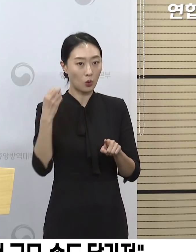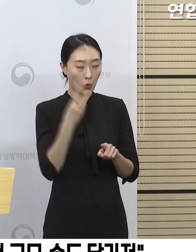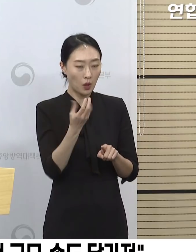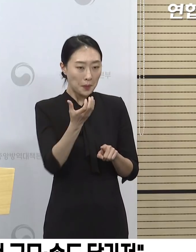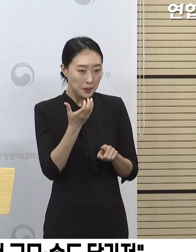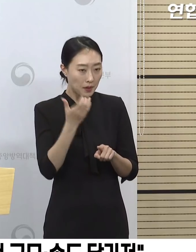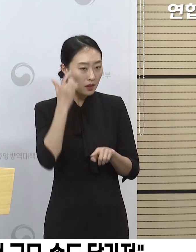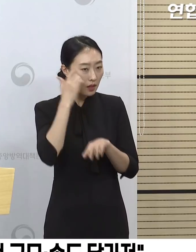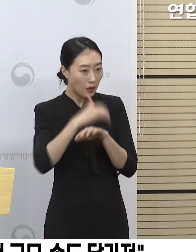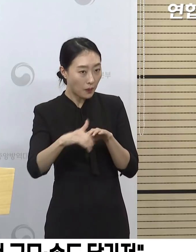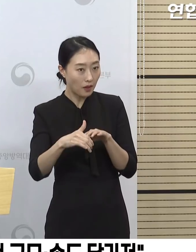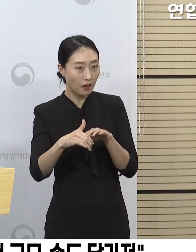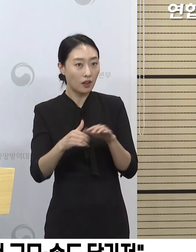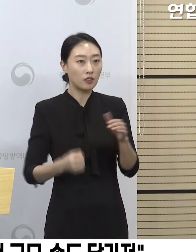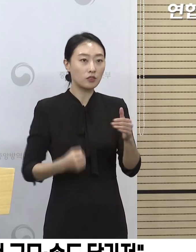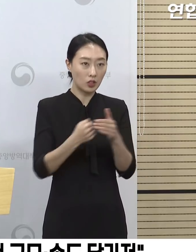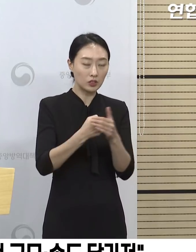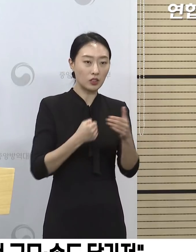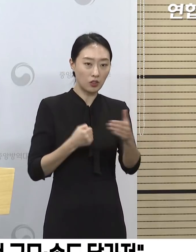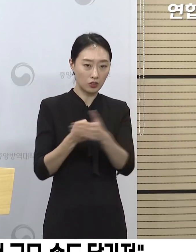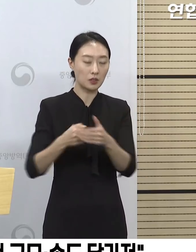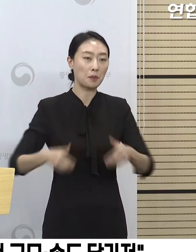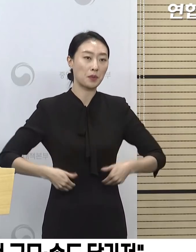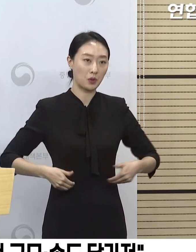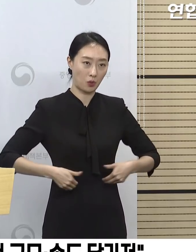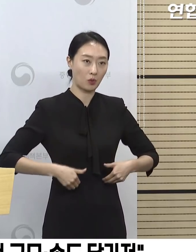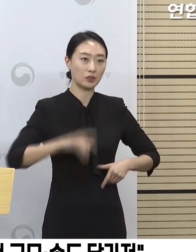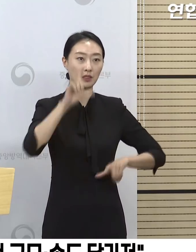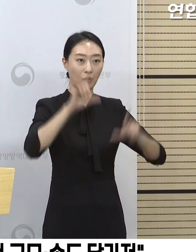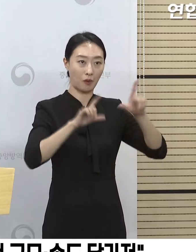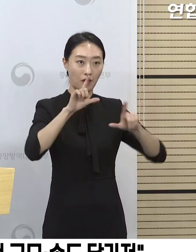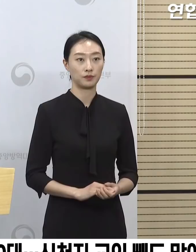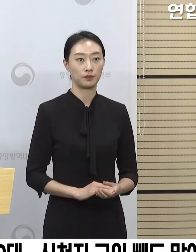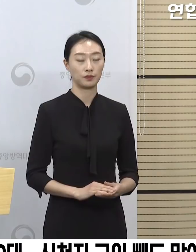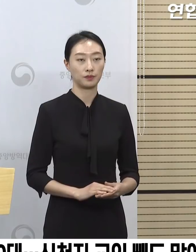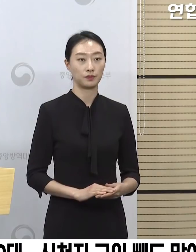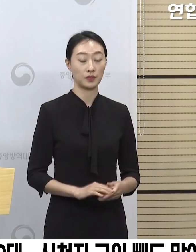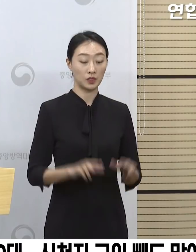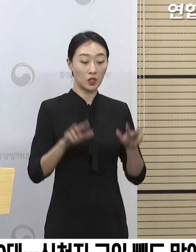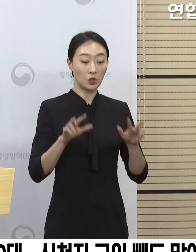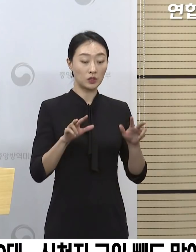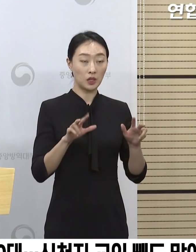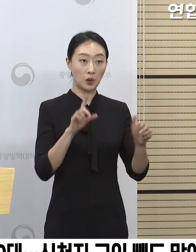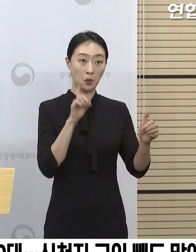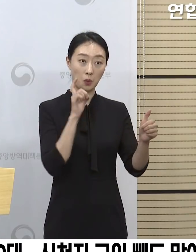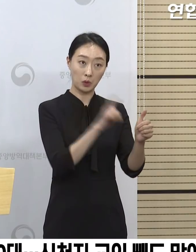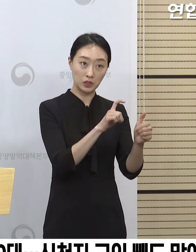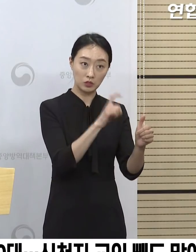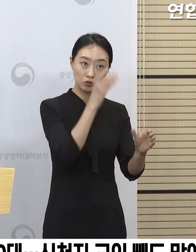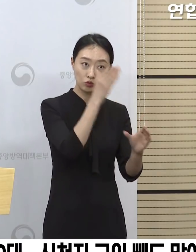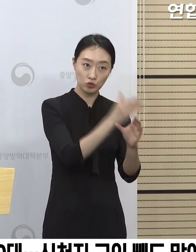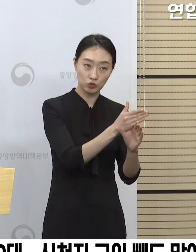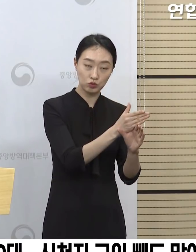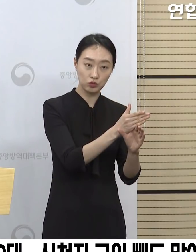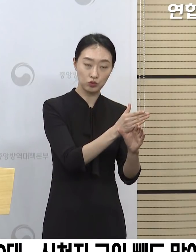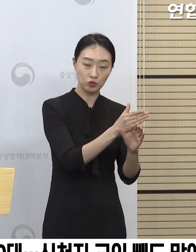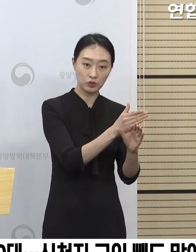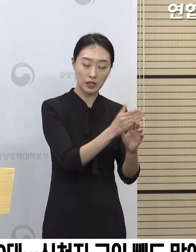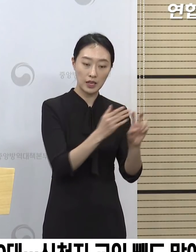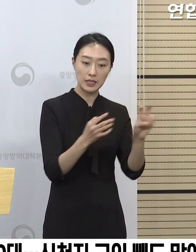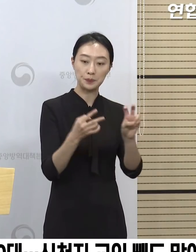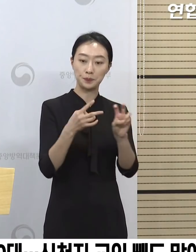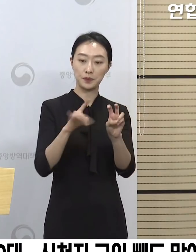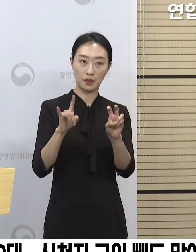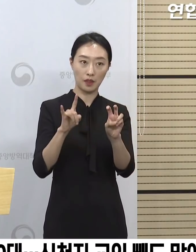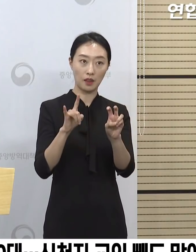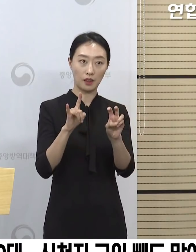예측에 따라서 결정돼야 되는 그런 사항이라고 답변을 드리겠습니다. 현재 확진자 중에서